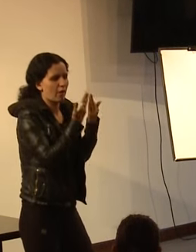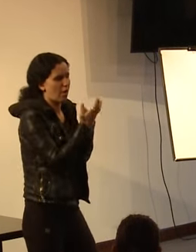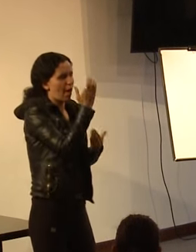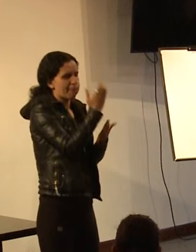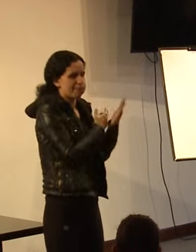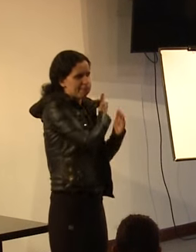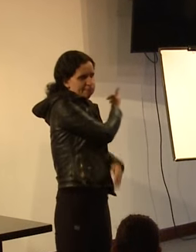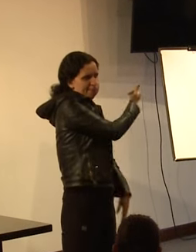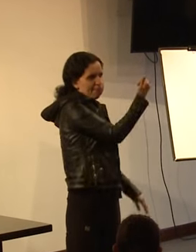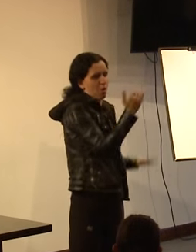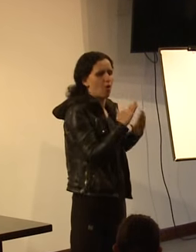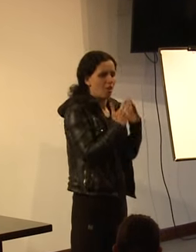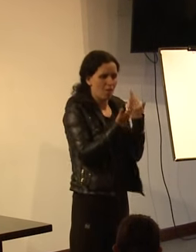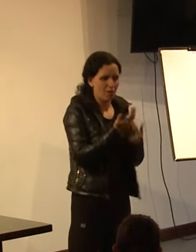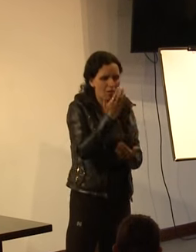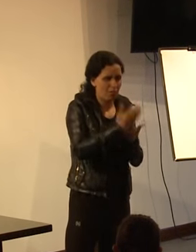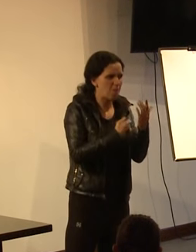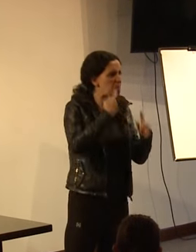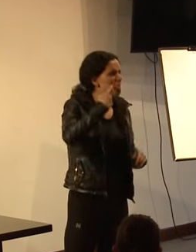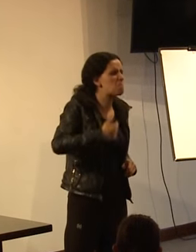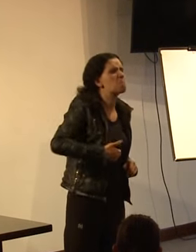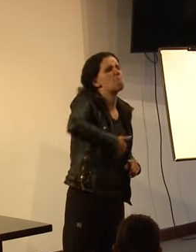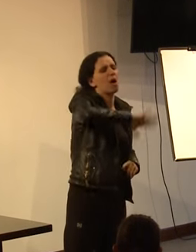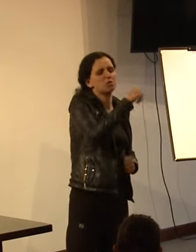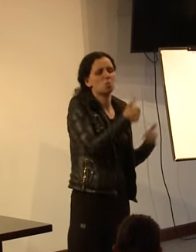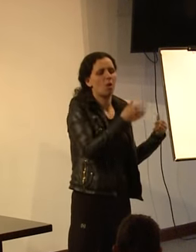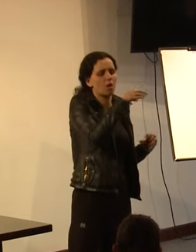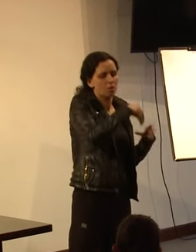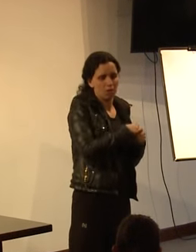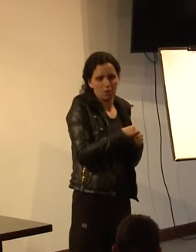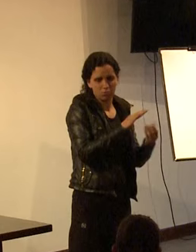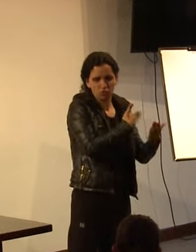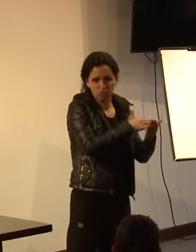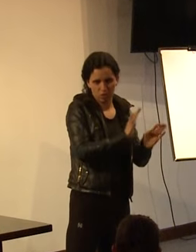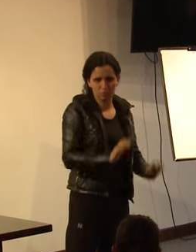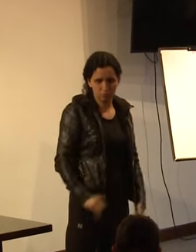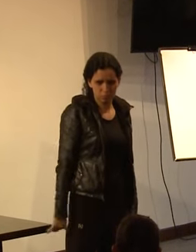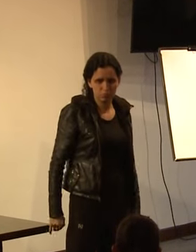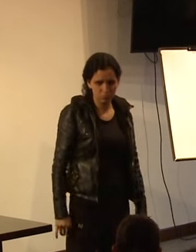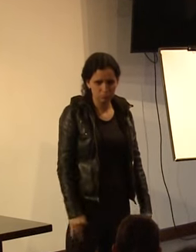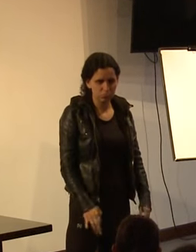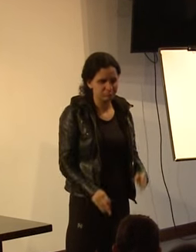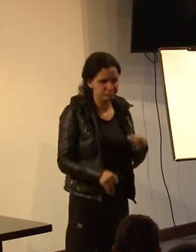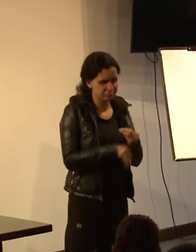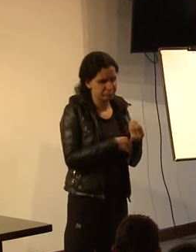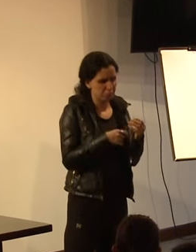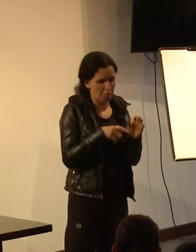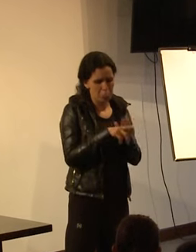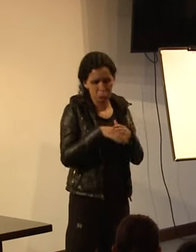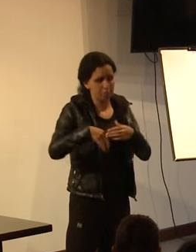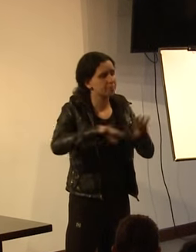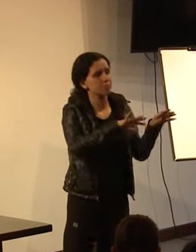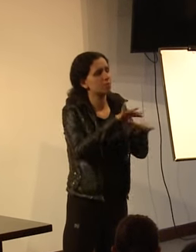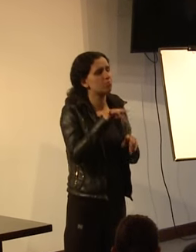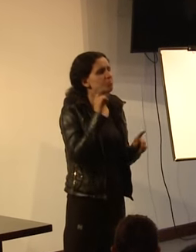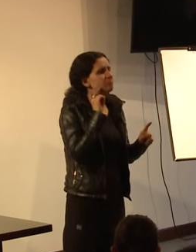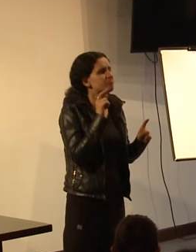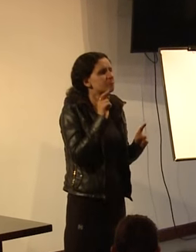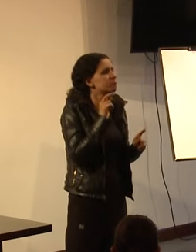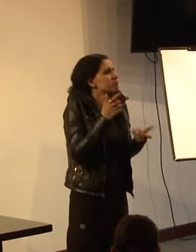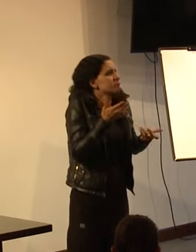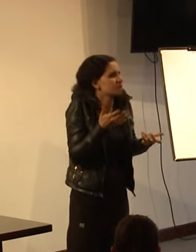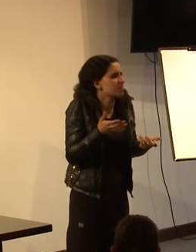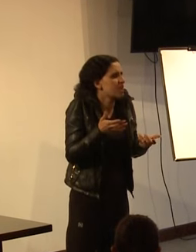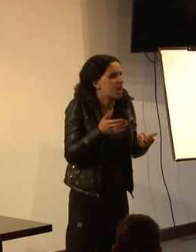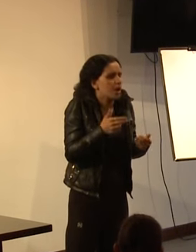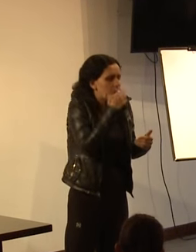currículos, en los colegios de profesores y toda la cuestión, de mil maneras es asumida por los colegios, porque además la legislación es muy vaga en eso. Pero ¿para qué creen a